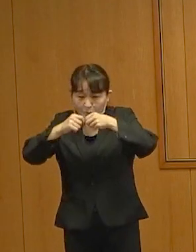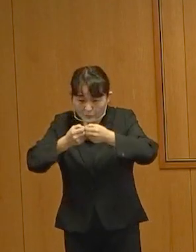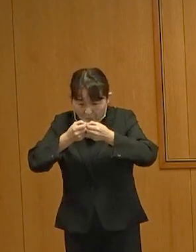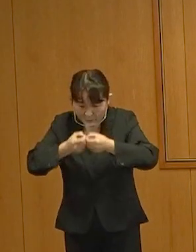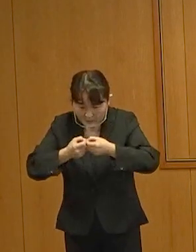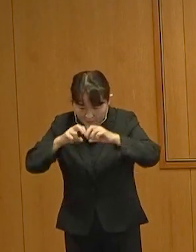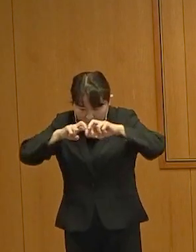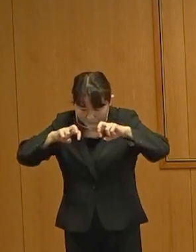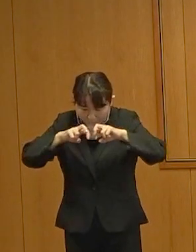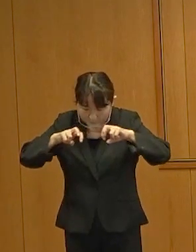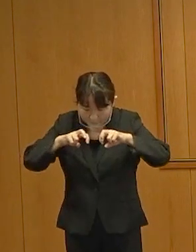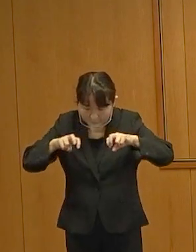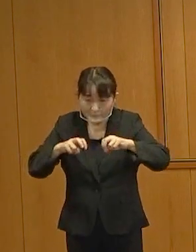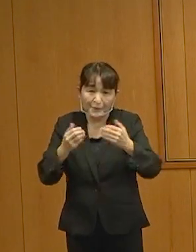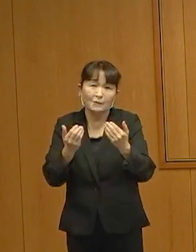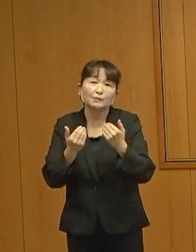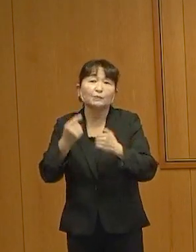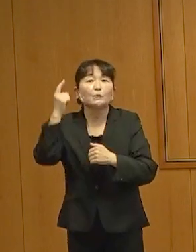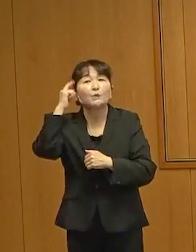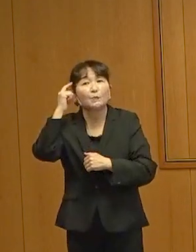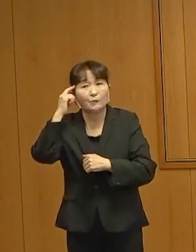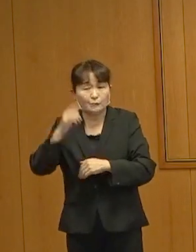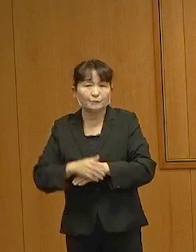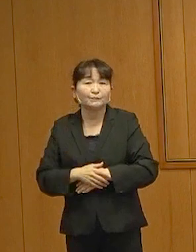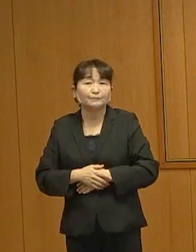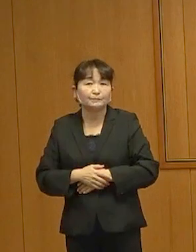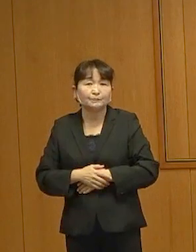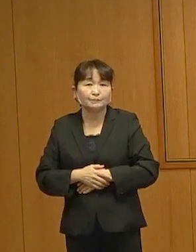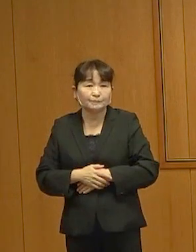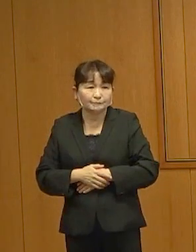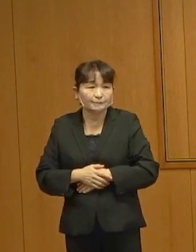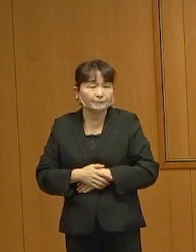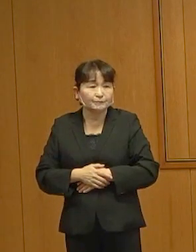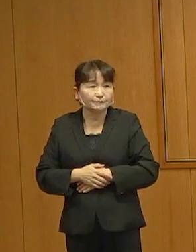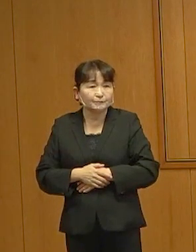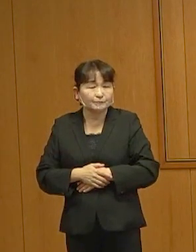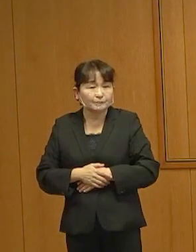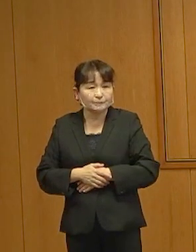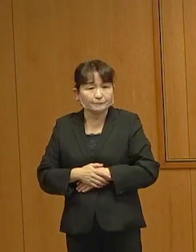出していかないといけないかなと思ってます。 それから、